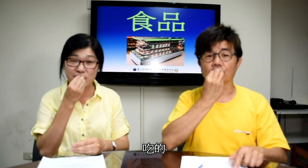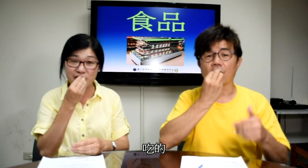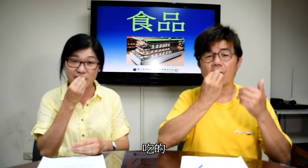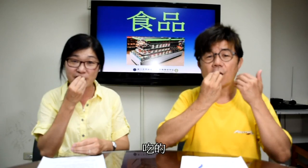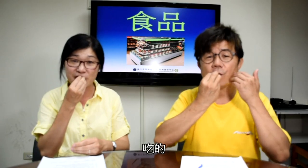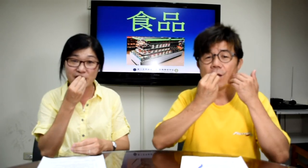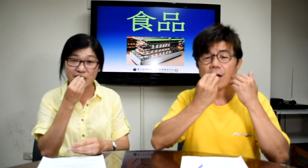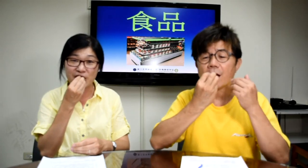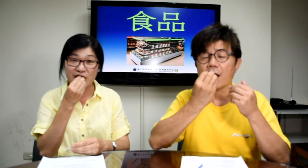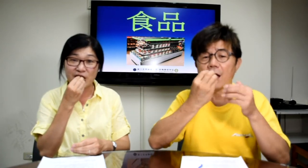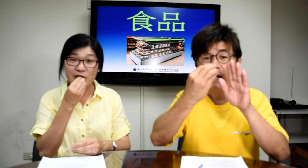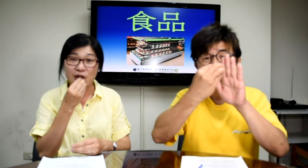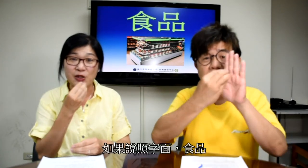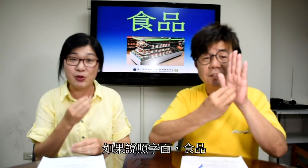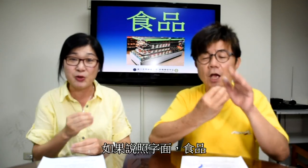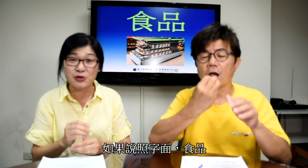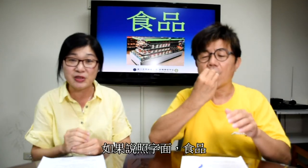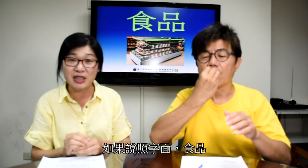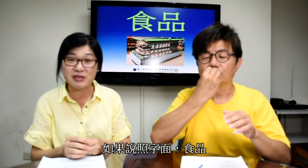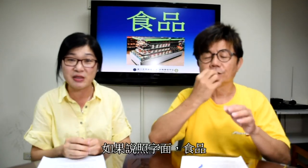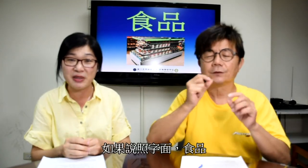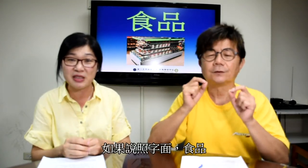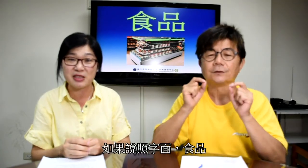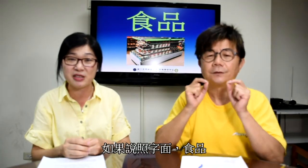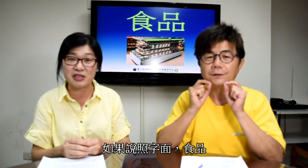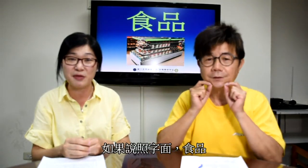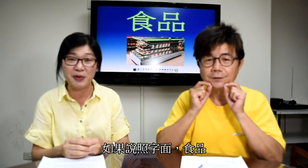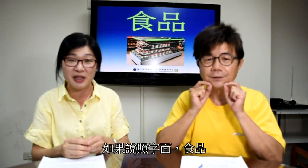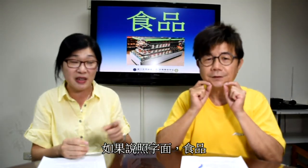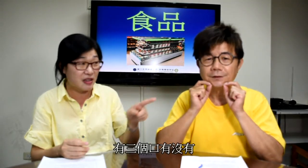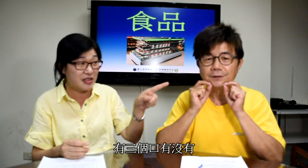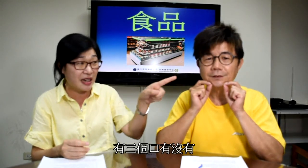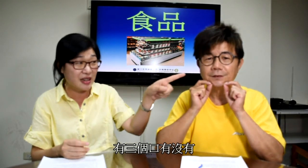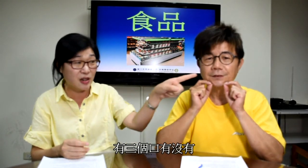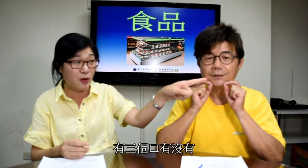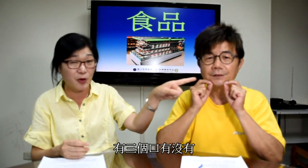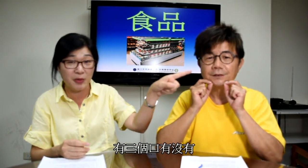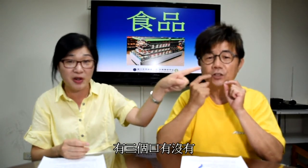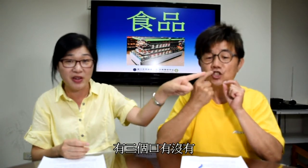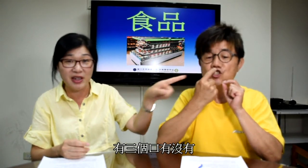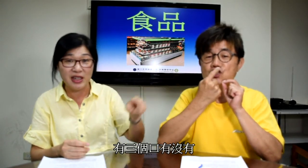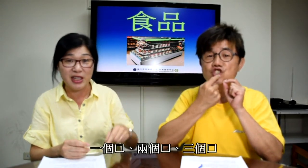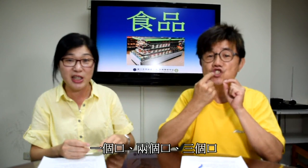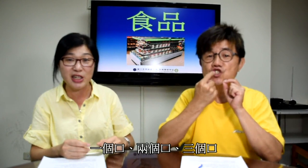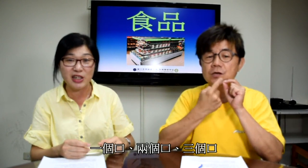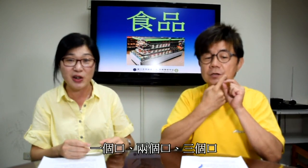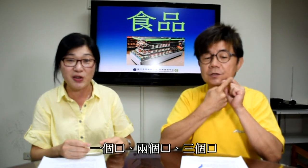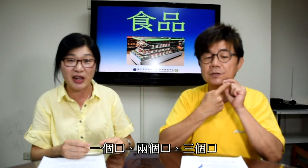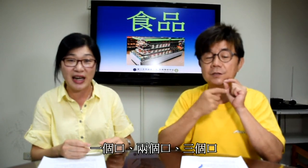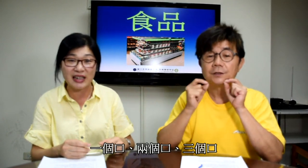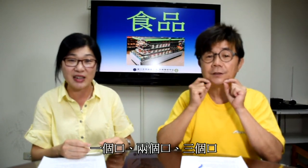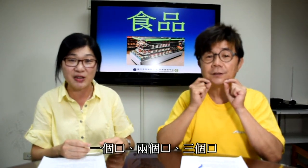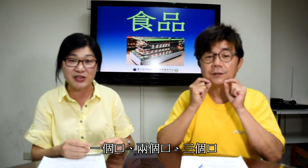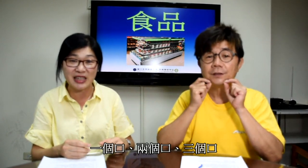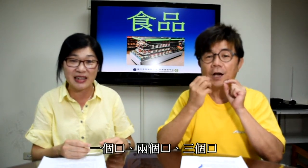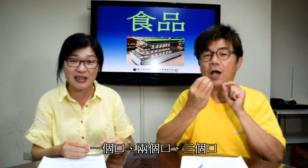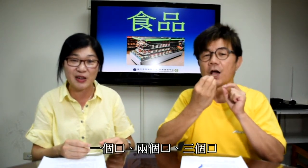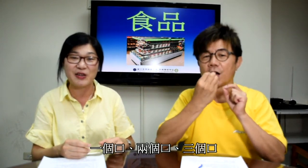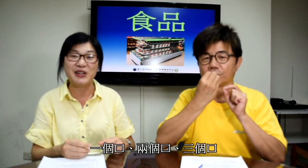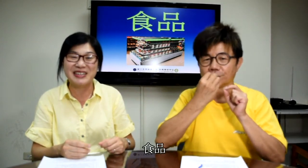的，如果说照字面，食品有三个口，有没有？一个口，两个口，三个口，